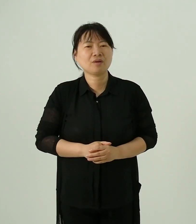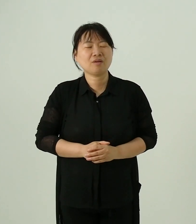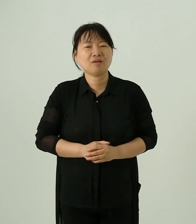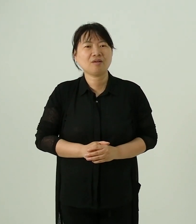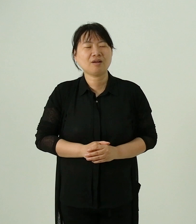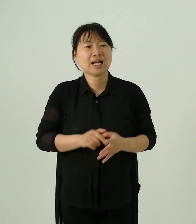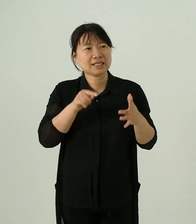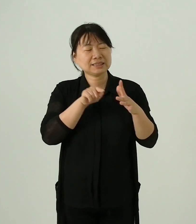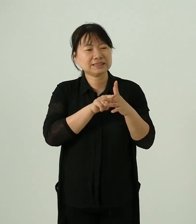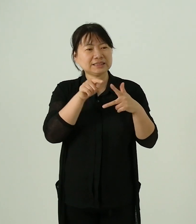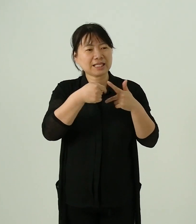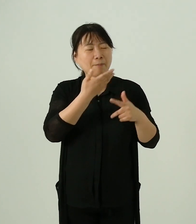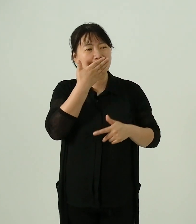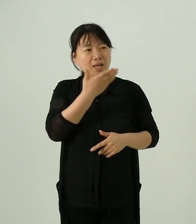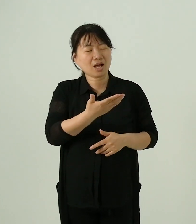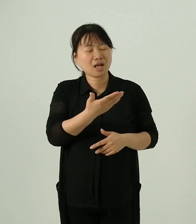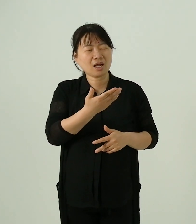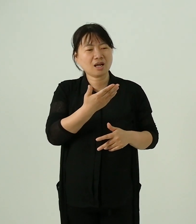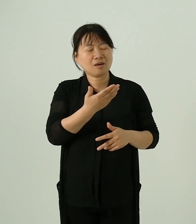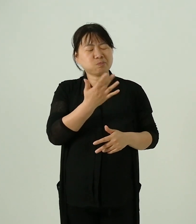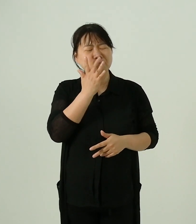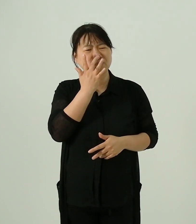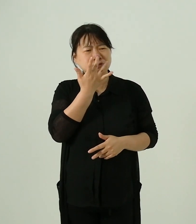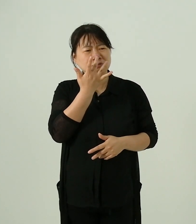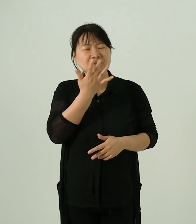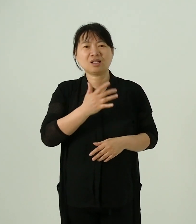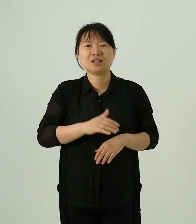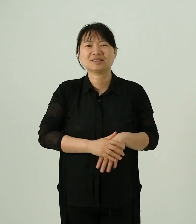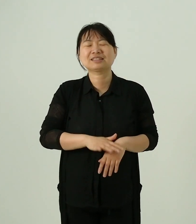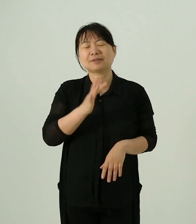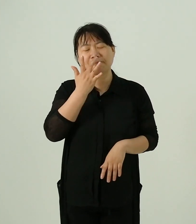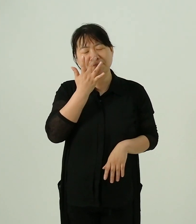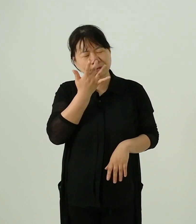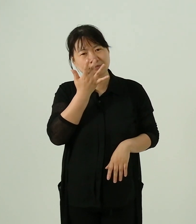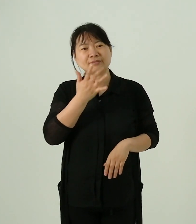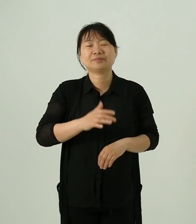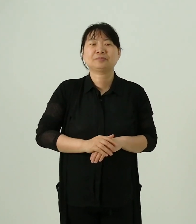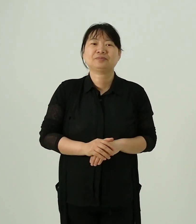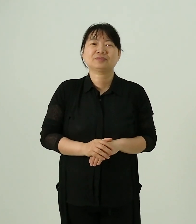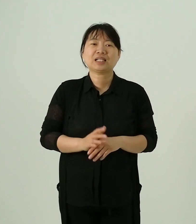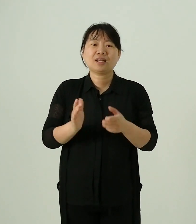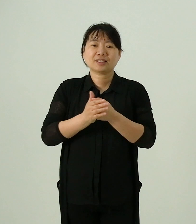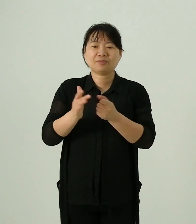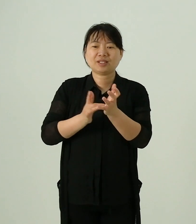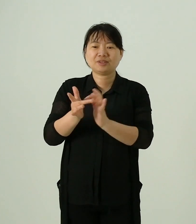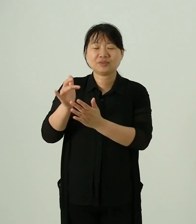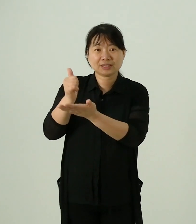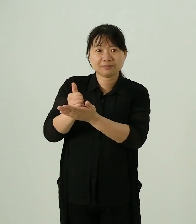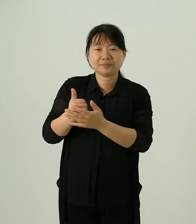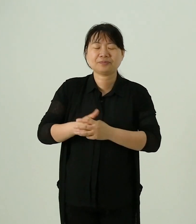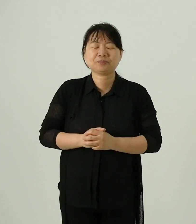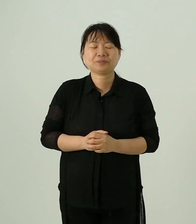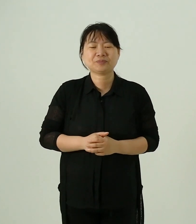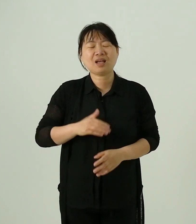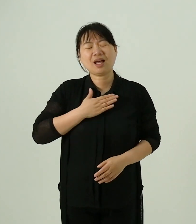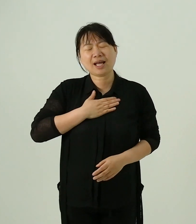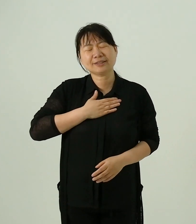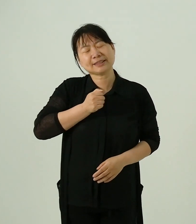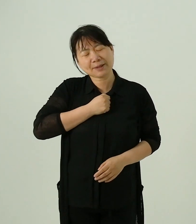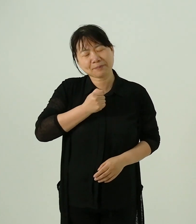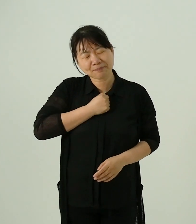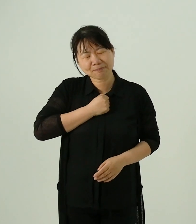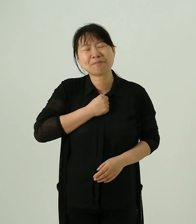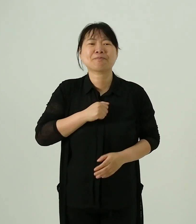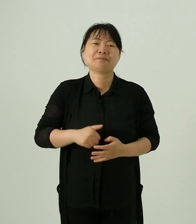알아듣고 있는 겁니까? 못 알아듣고 있는 겁니까? 지금 못 알아듣고 있는 거예요. 그러니까 예수님이 가슴이